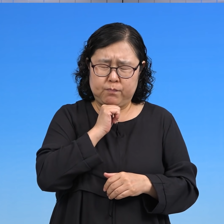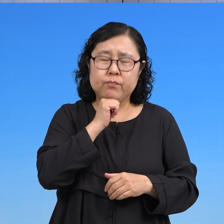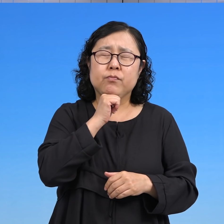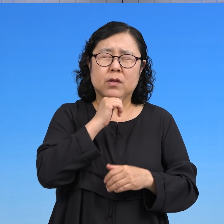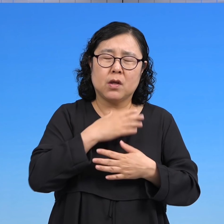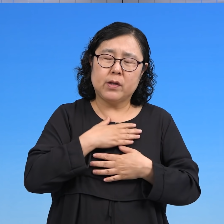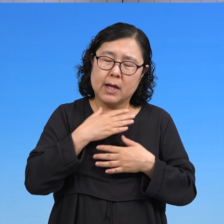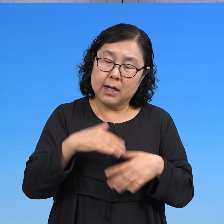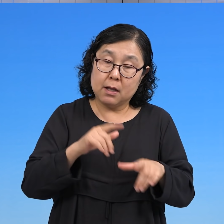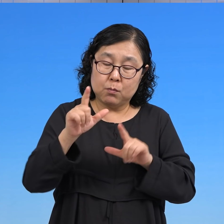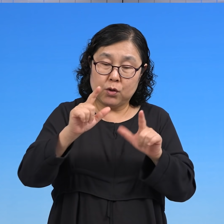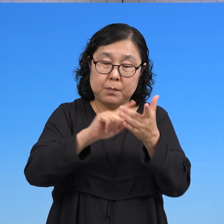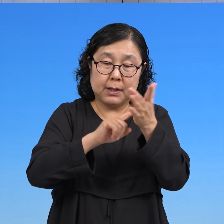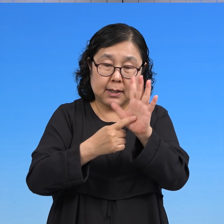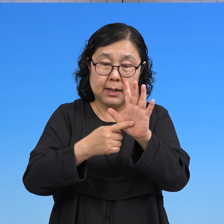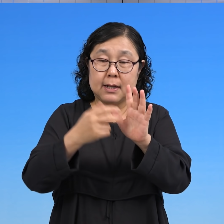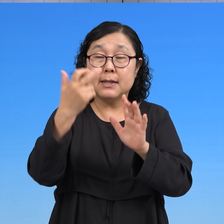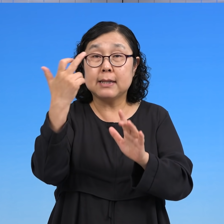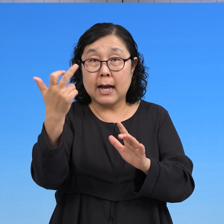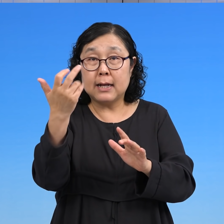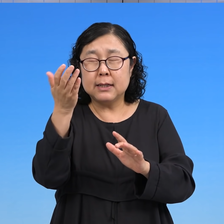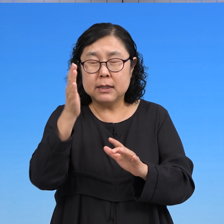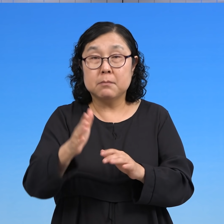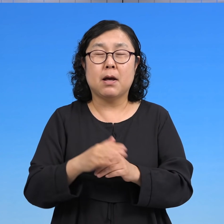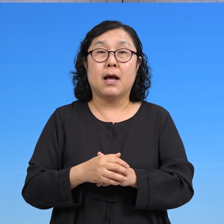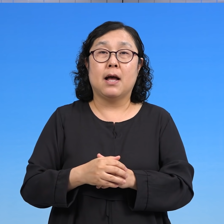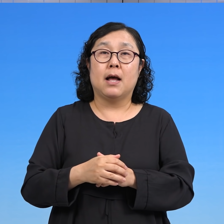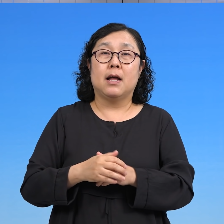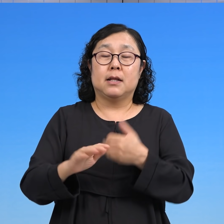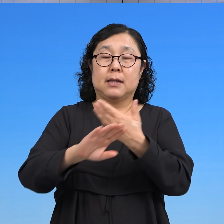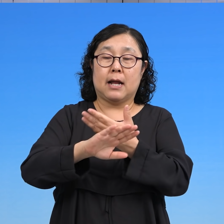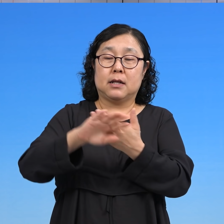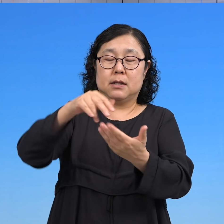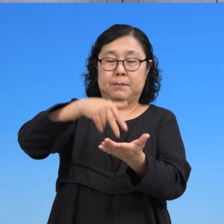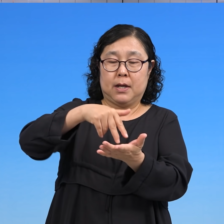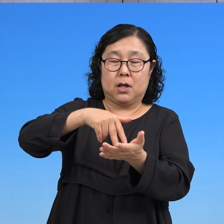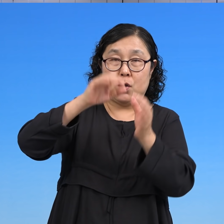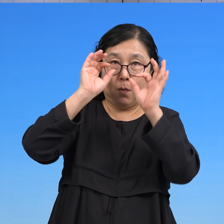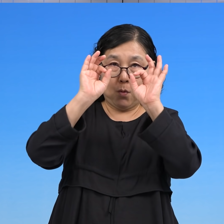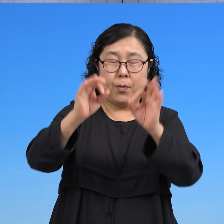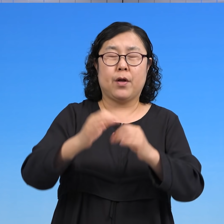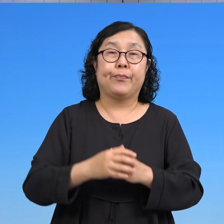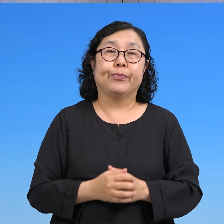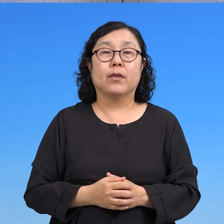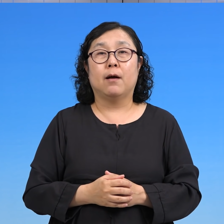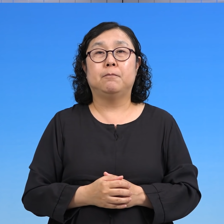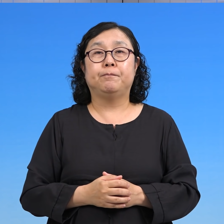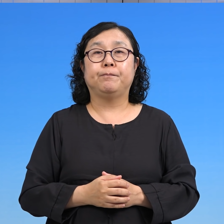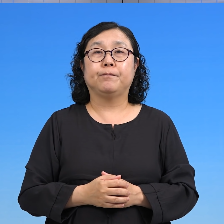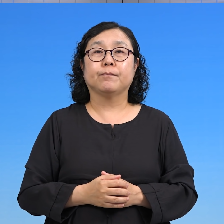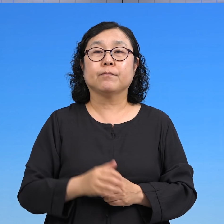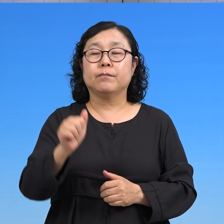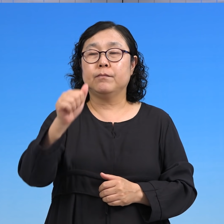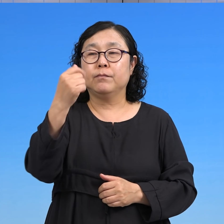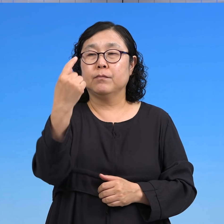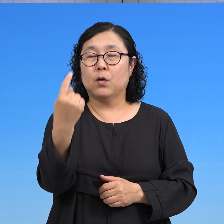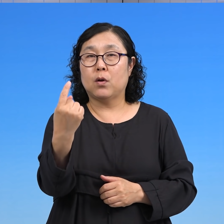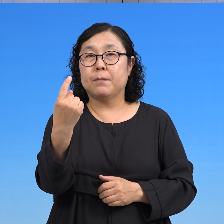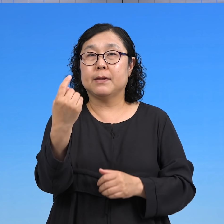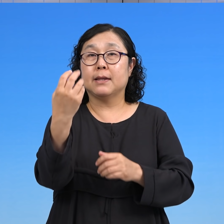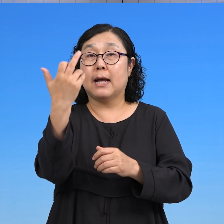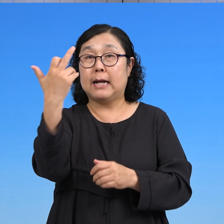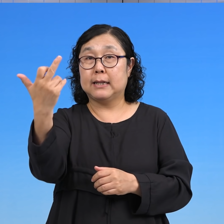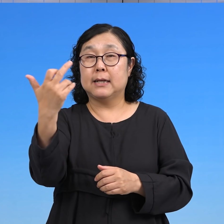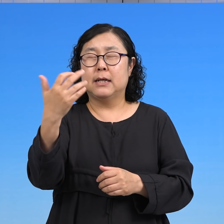된 연약함을 드러낸 게 호렙산이지만, 그러나 또 한편으로 다른 차원으로 보면은요, 호렙산은